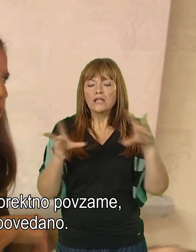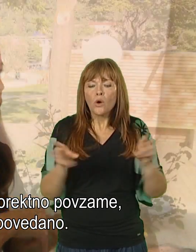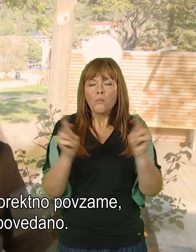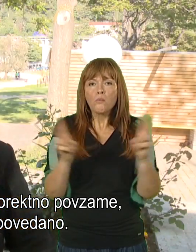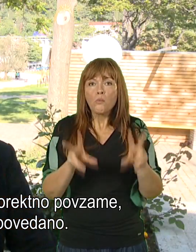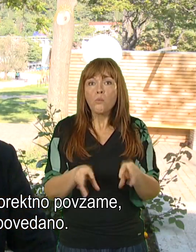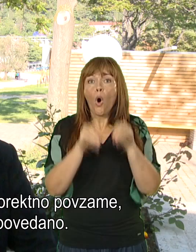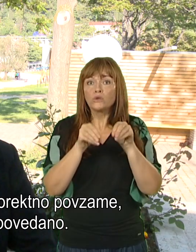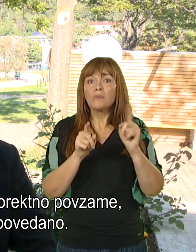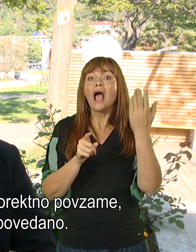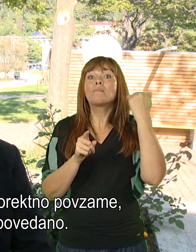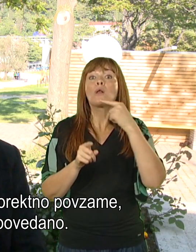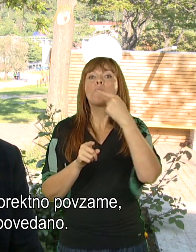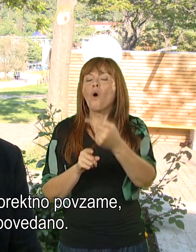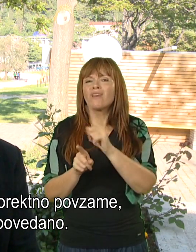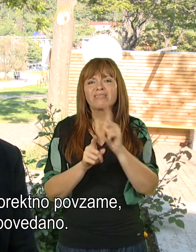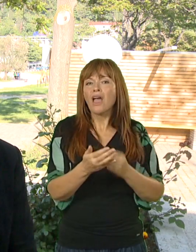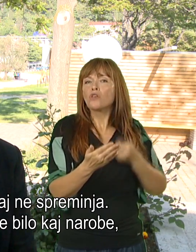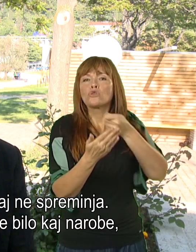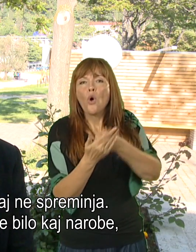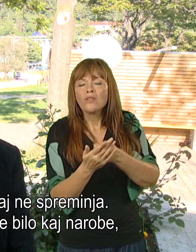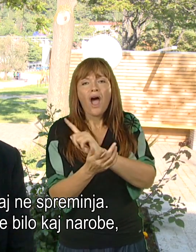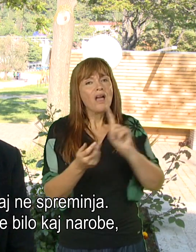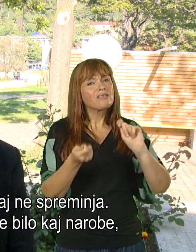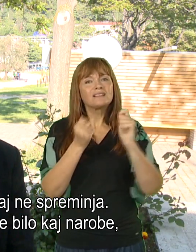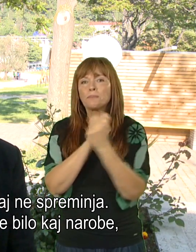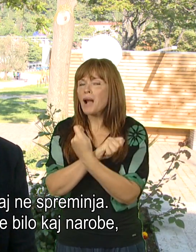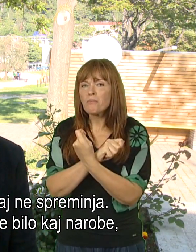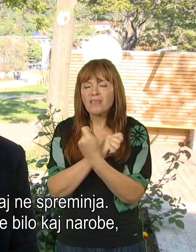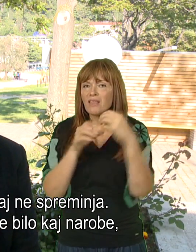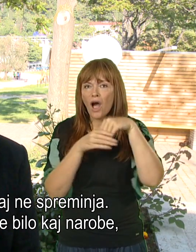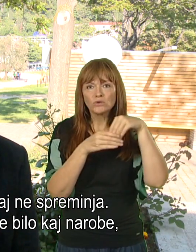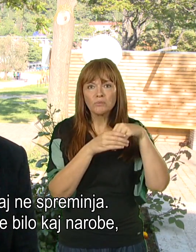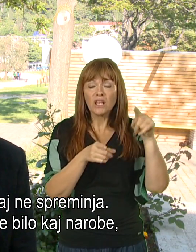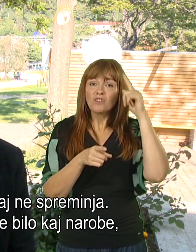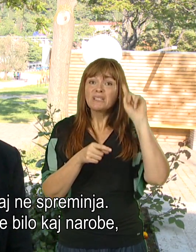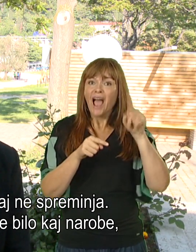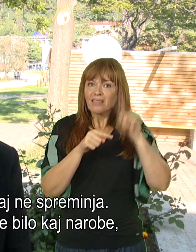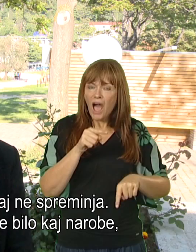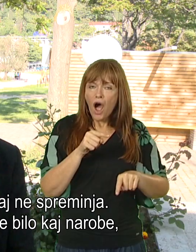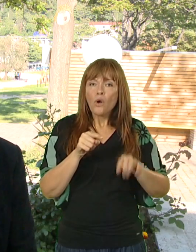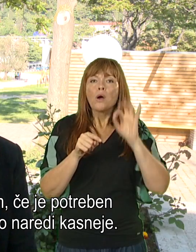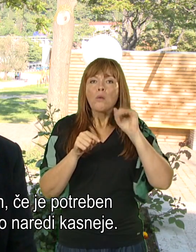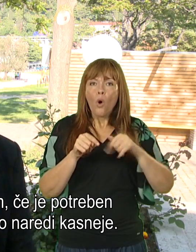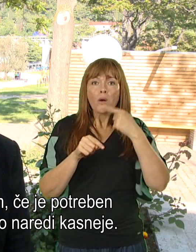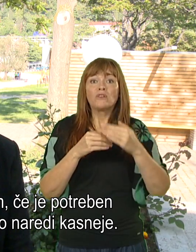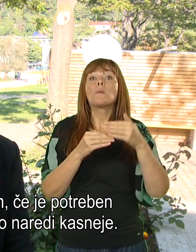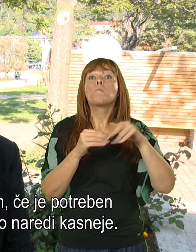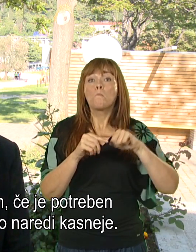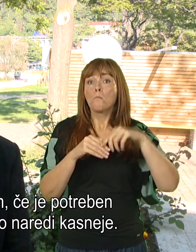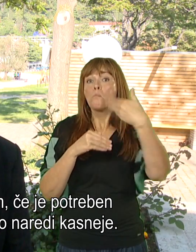povzame, kar je bilo povedano. Naj ne dodaja, naj ne spreminja. Če se mu zdi kaj narobe, naj to pove